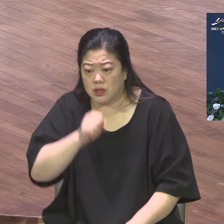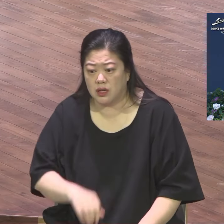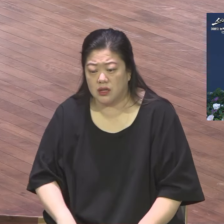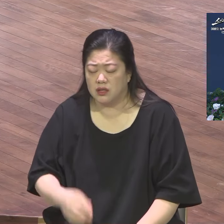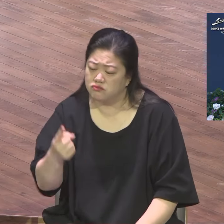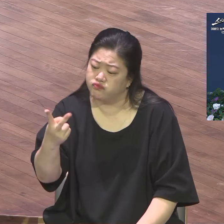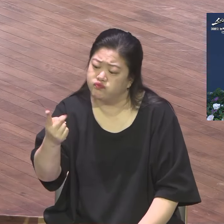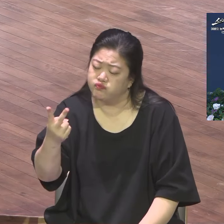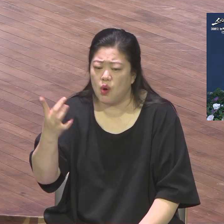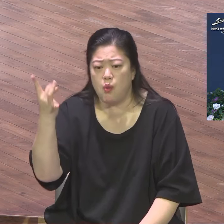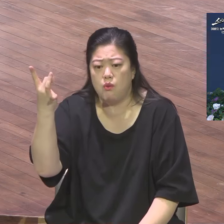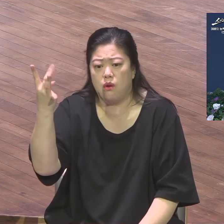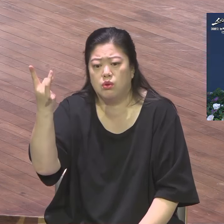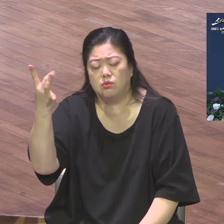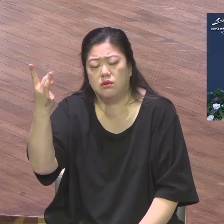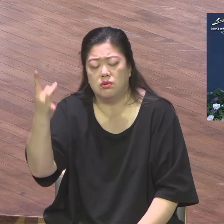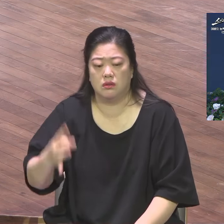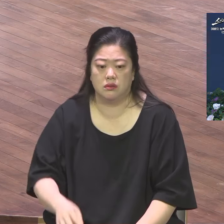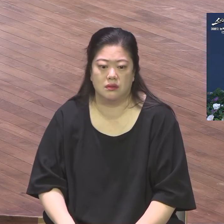설교 제목 보고,